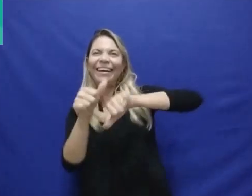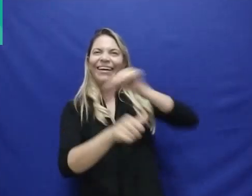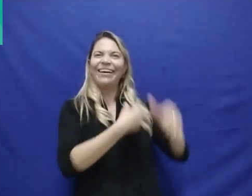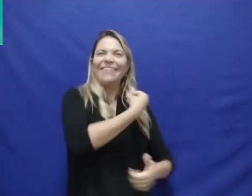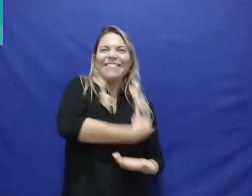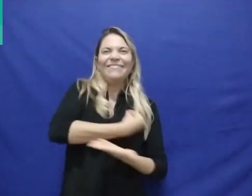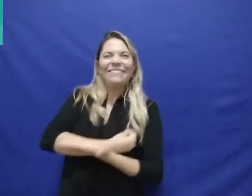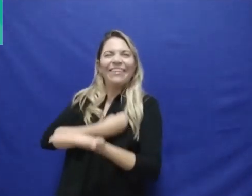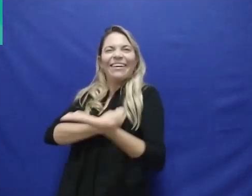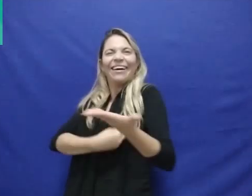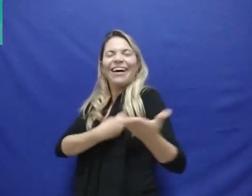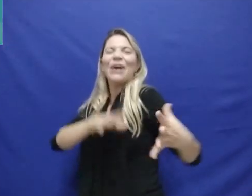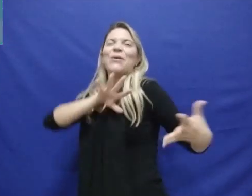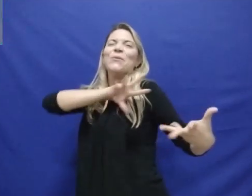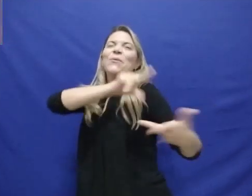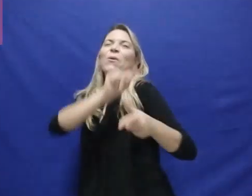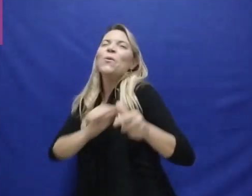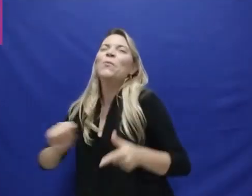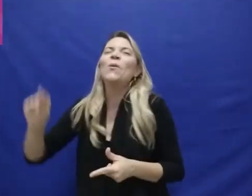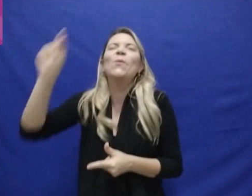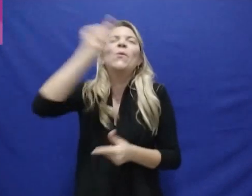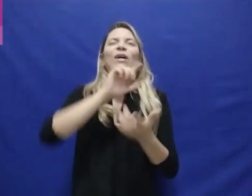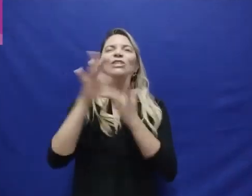todo mundo,